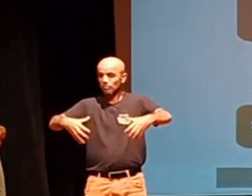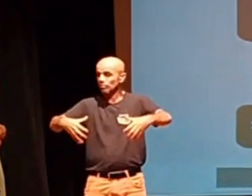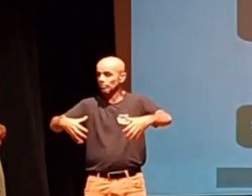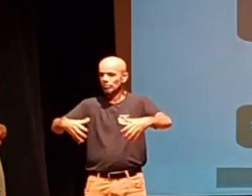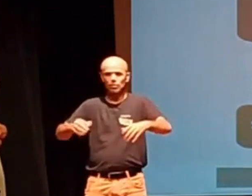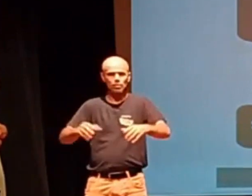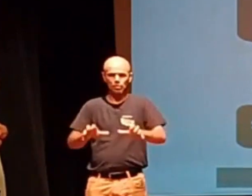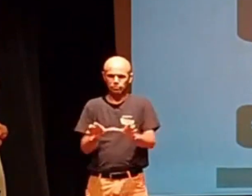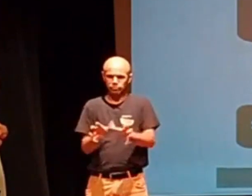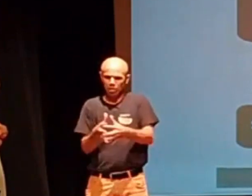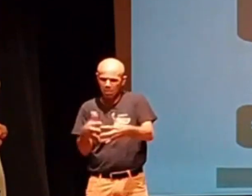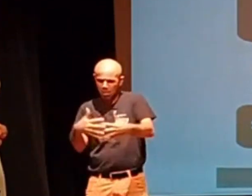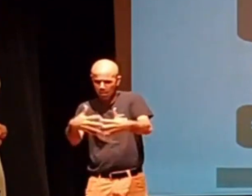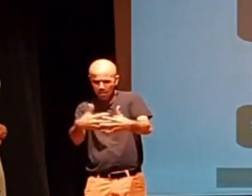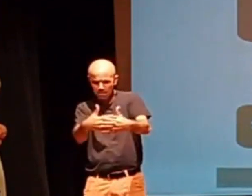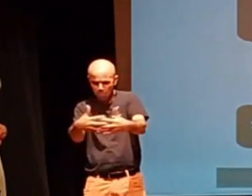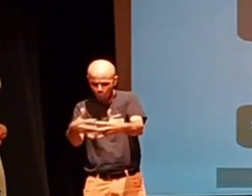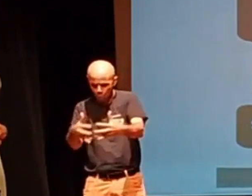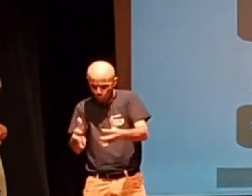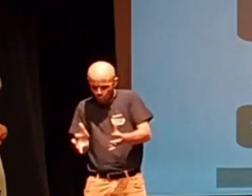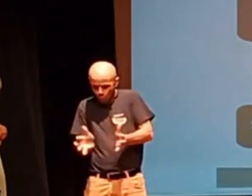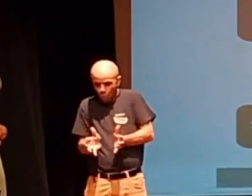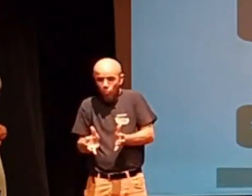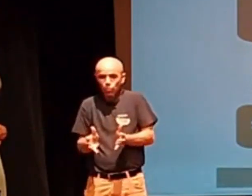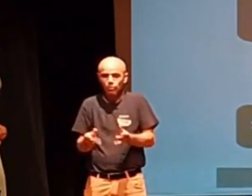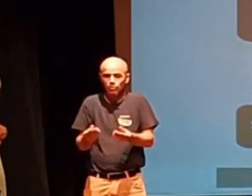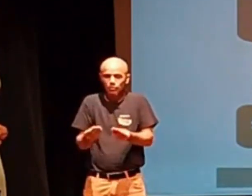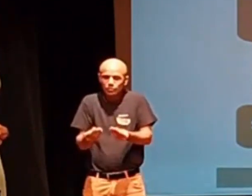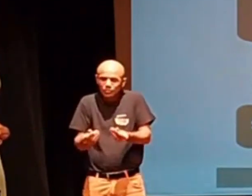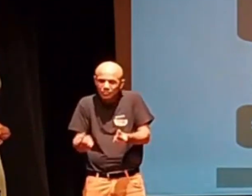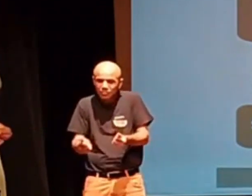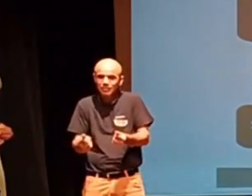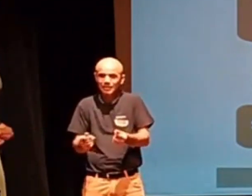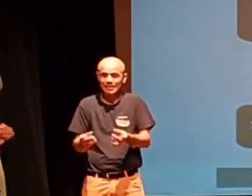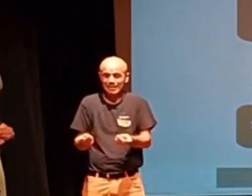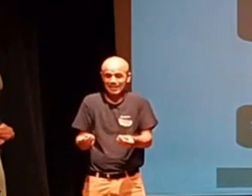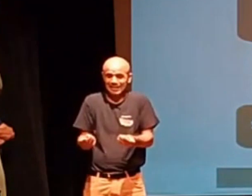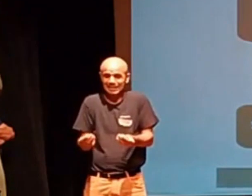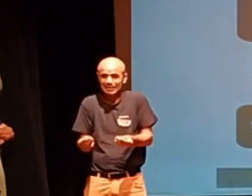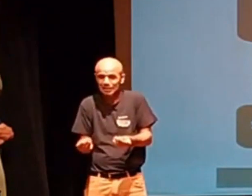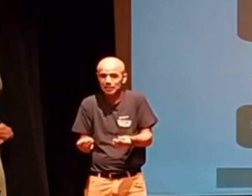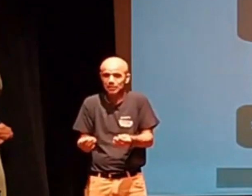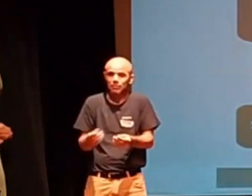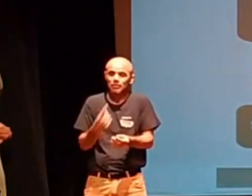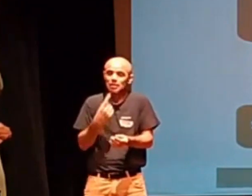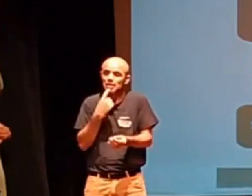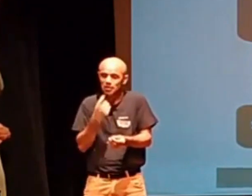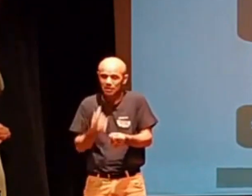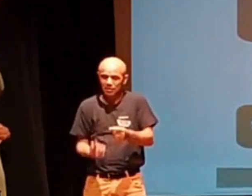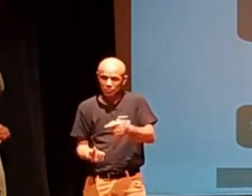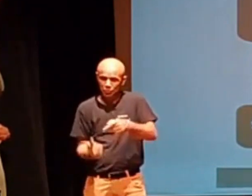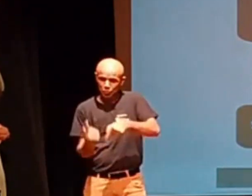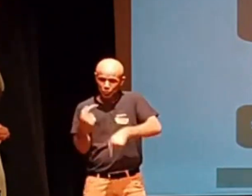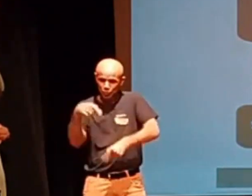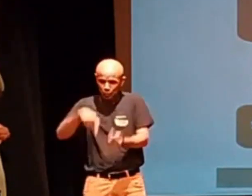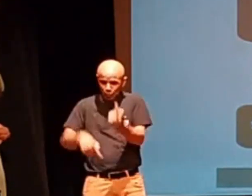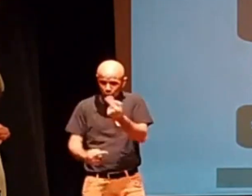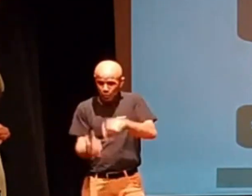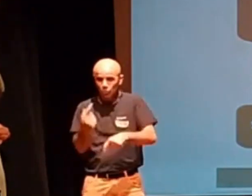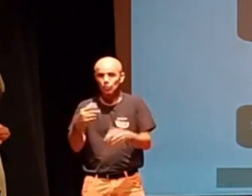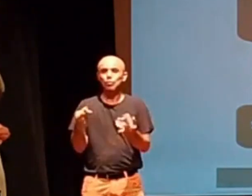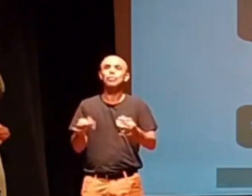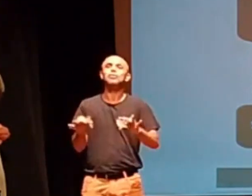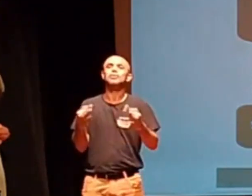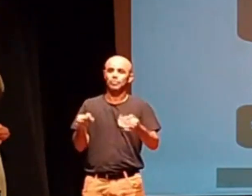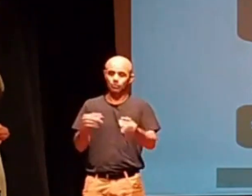vários músculos que a gente tem aqui. Isso também diminui a sensibilidade, a irrigação de sangue. Isso pode levar a dor também,